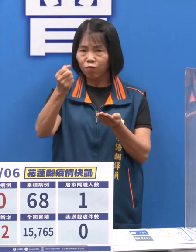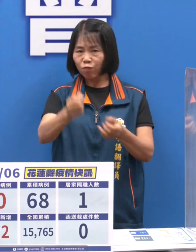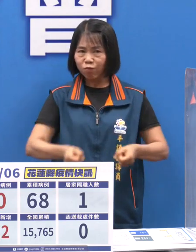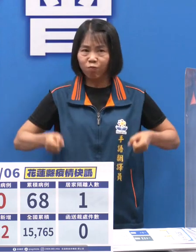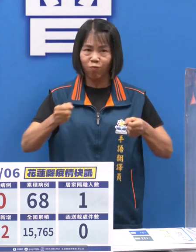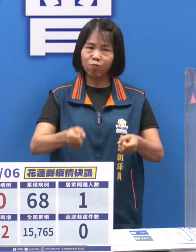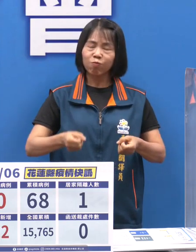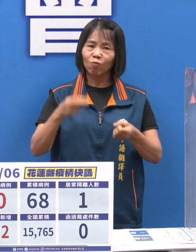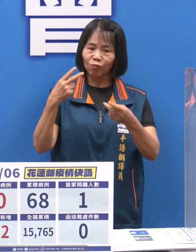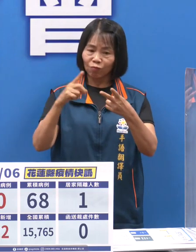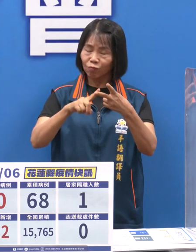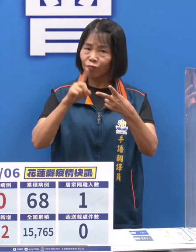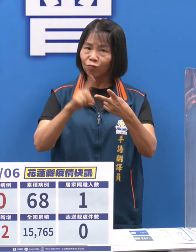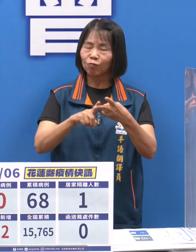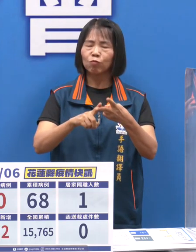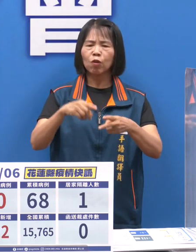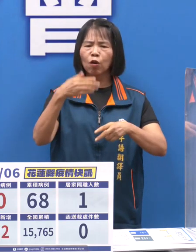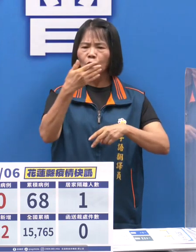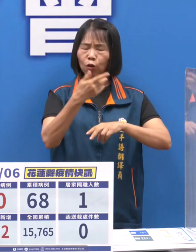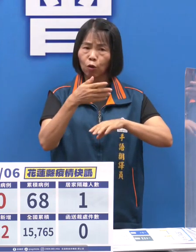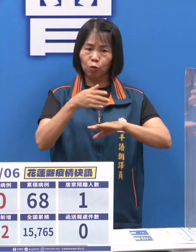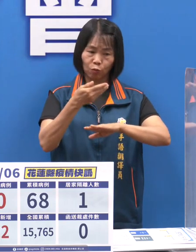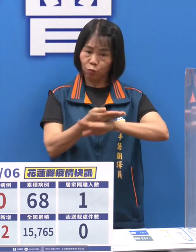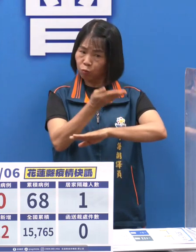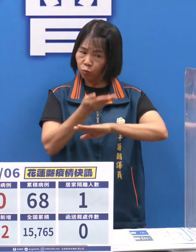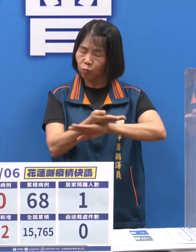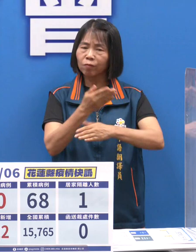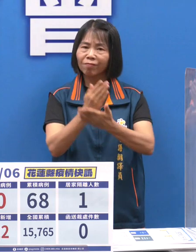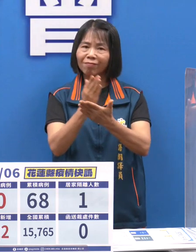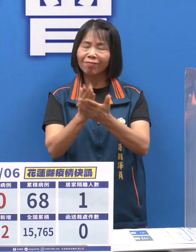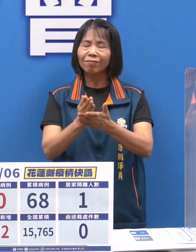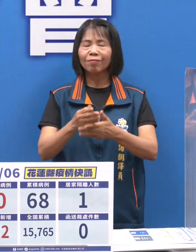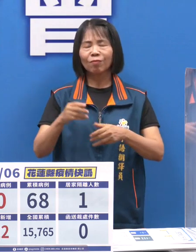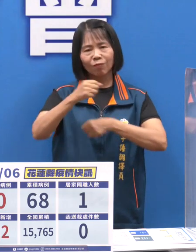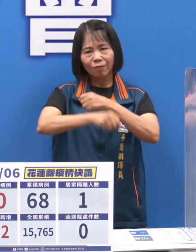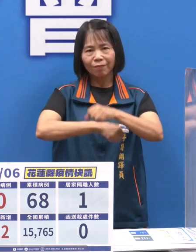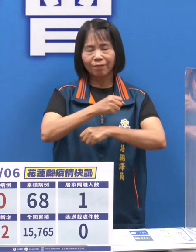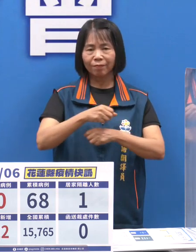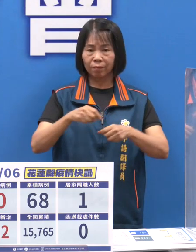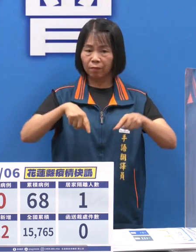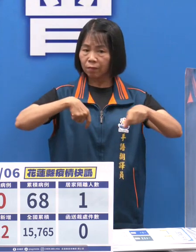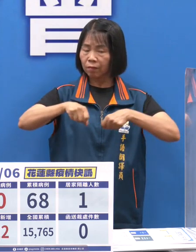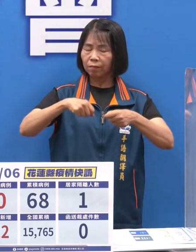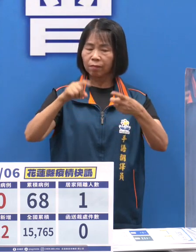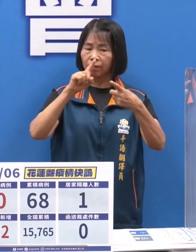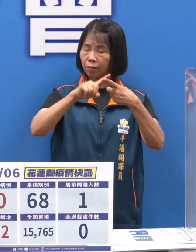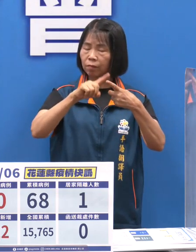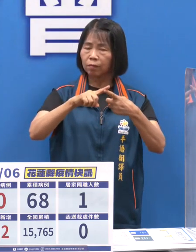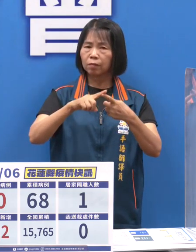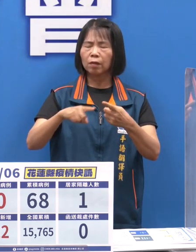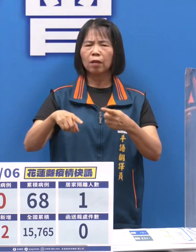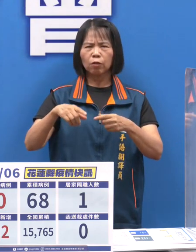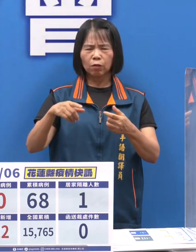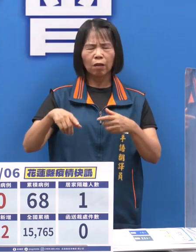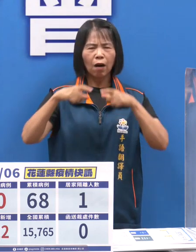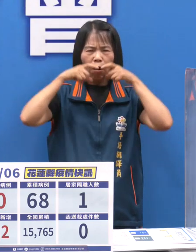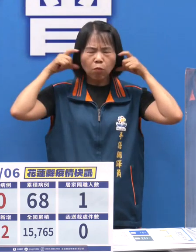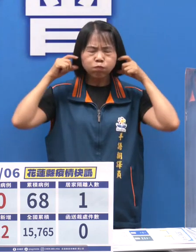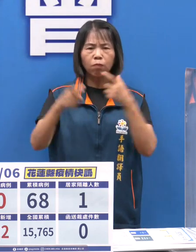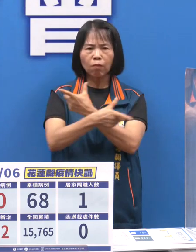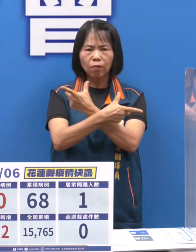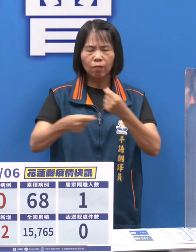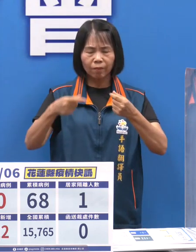桨水域游憩活动。那么在措施方面，第一，必须全程佩戴口罩，并